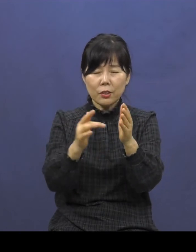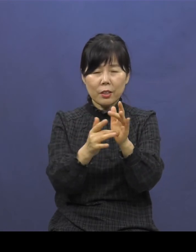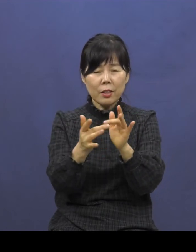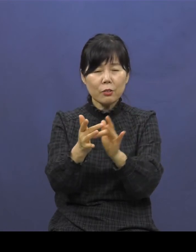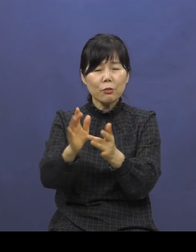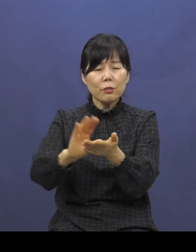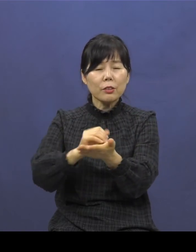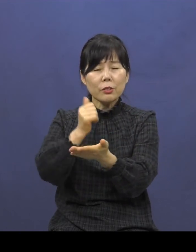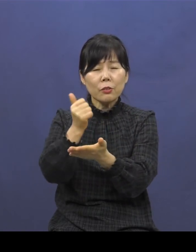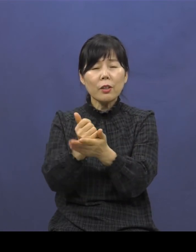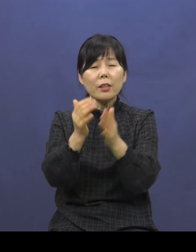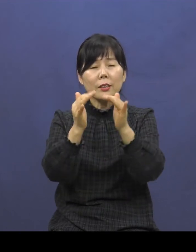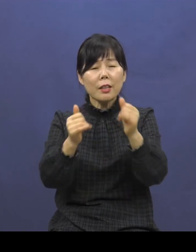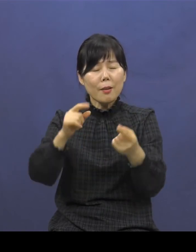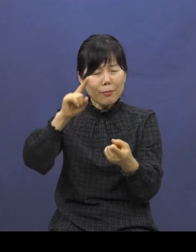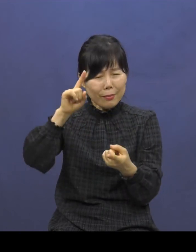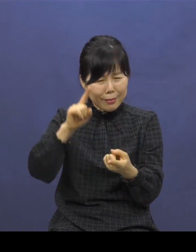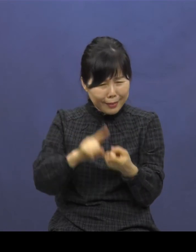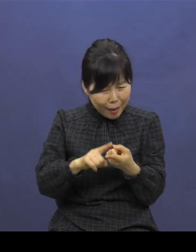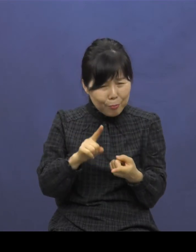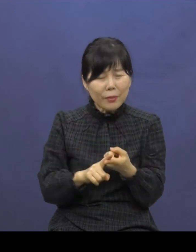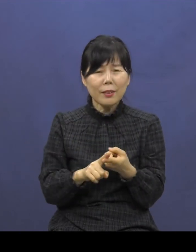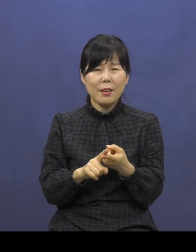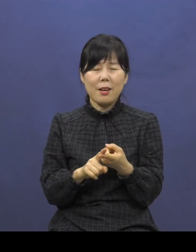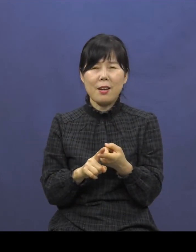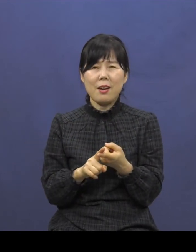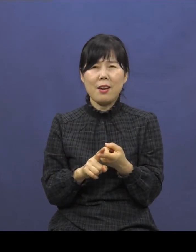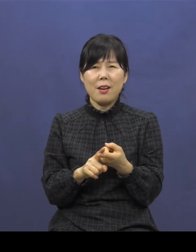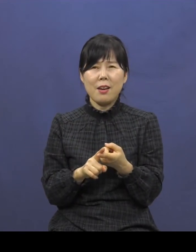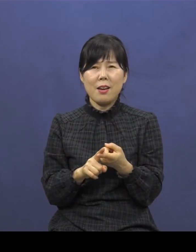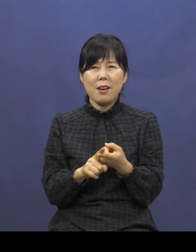속에서 예수 그리스도의 사람답게